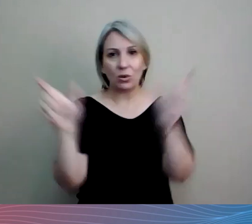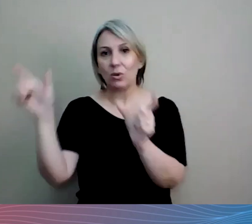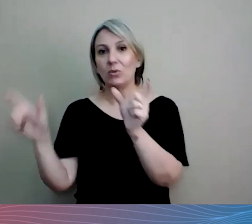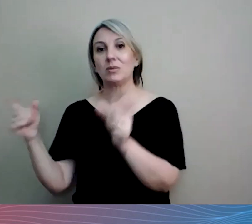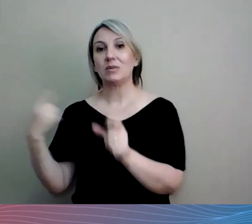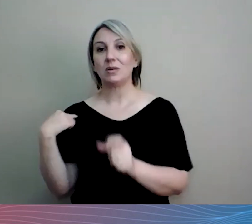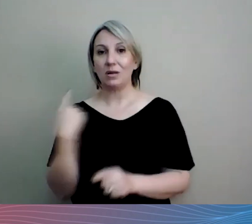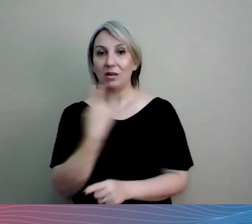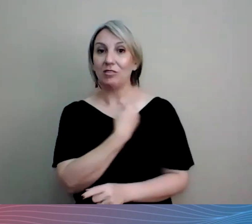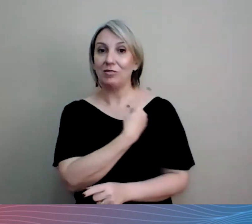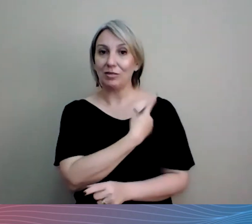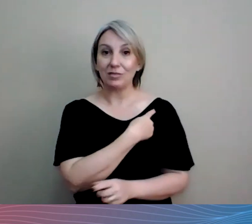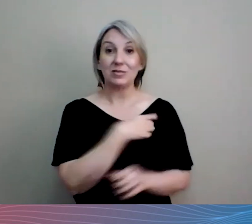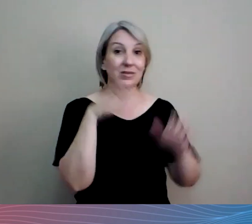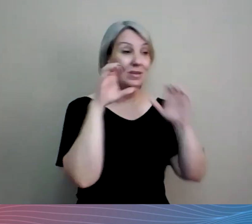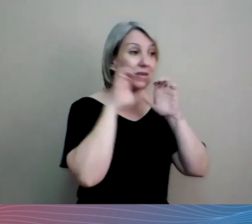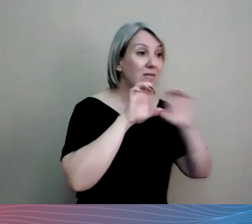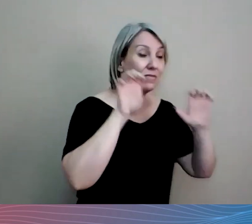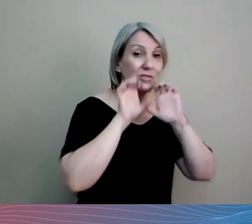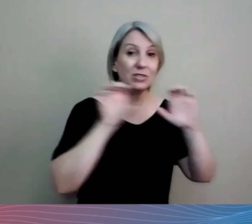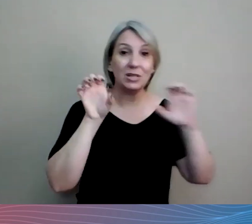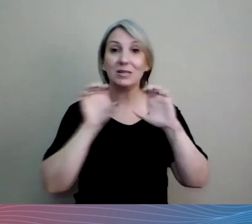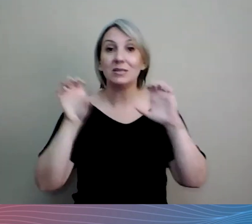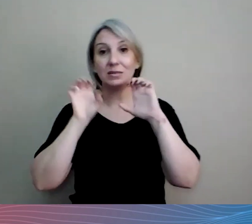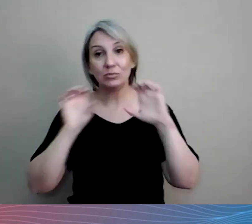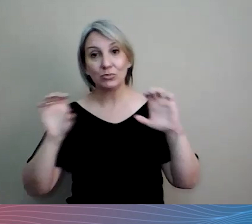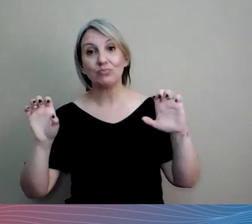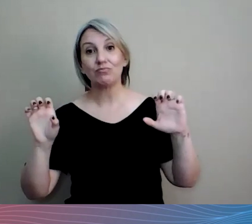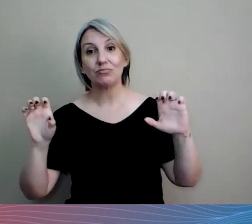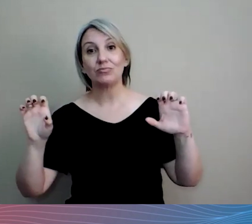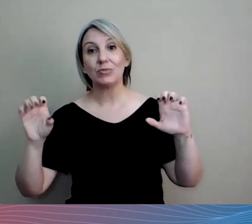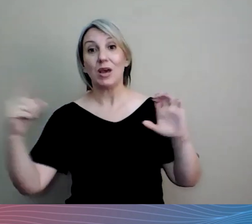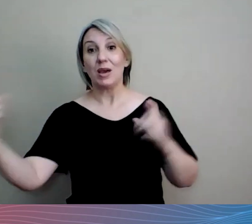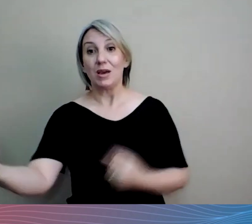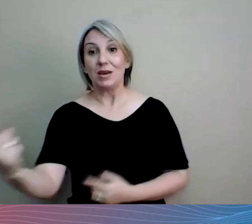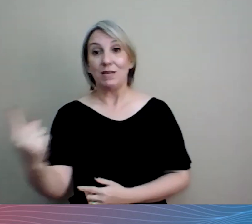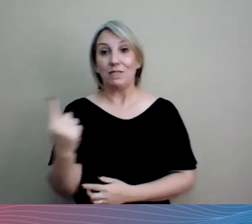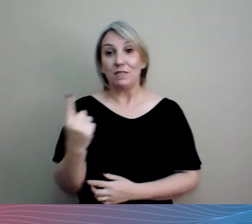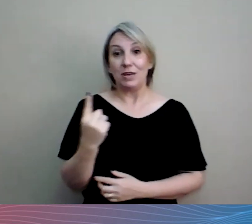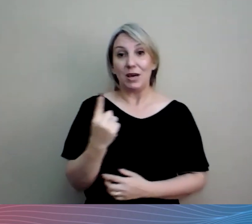para a igreja para ser cuidadas, nós precisamos também dar essa visão para essas pessoas.